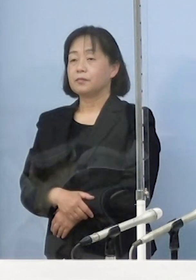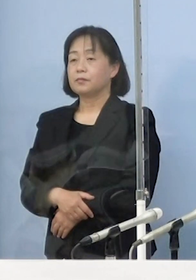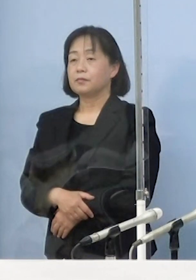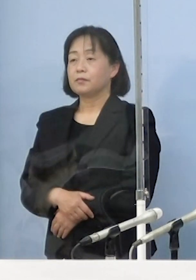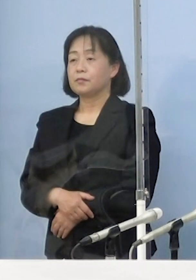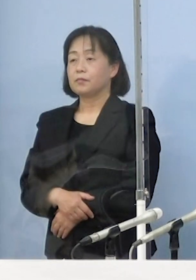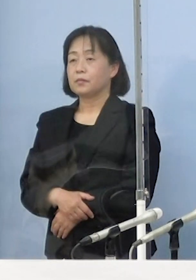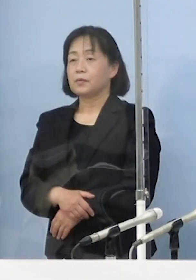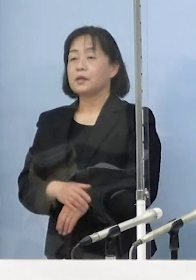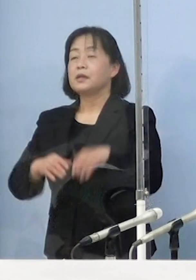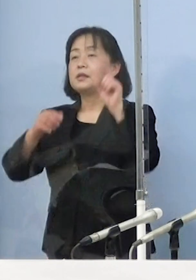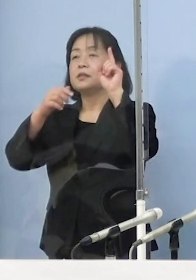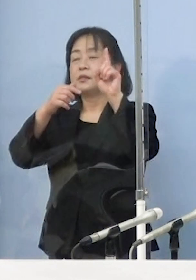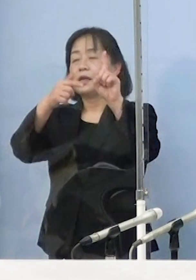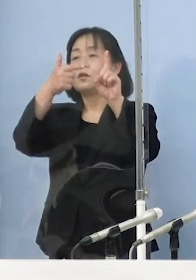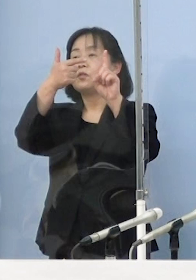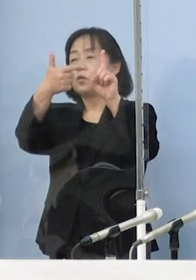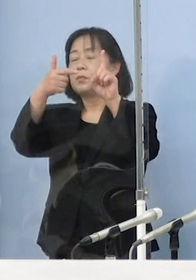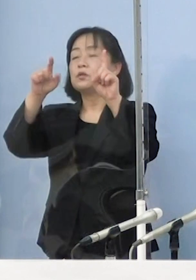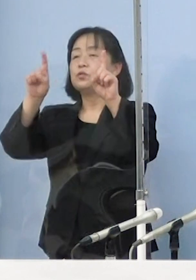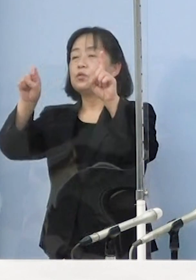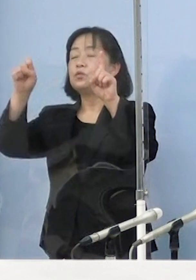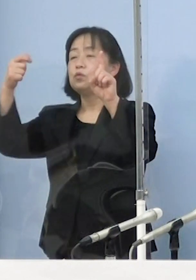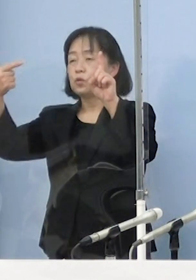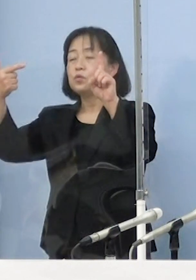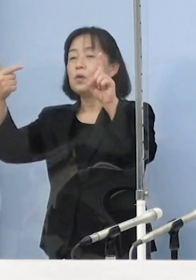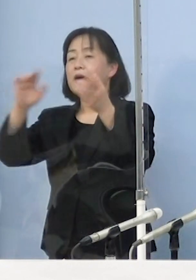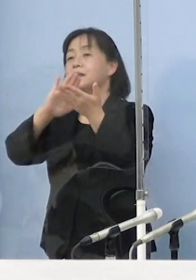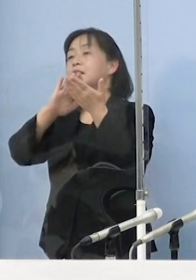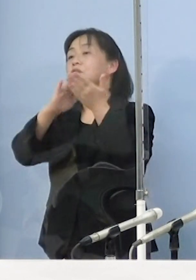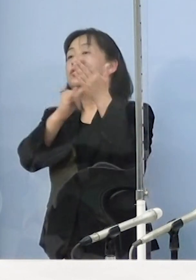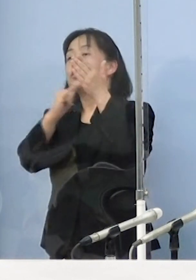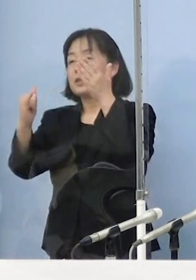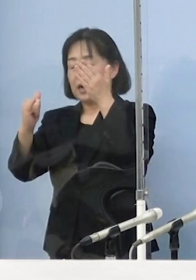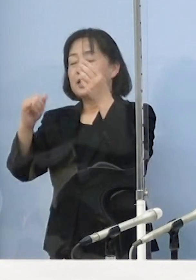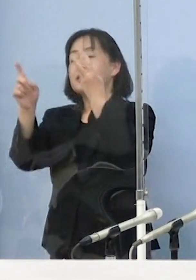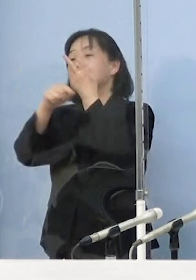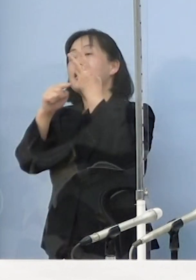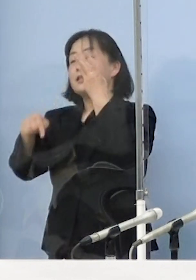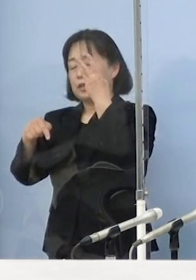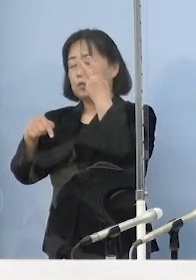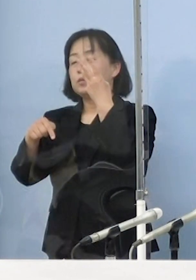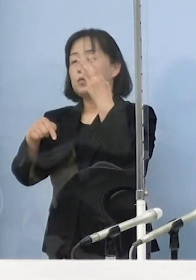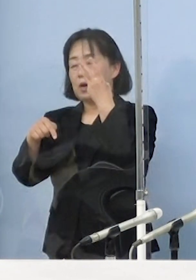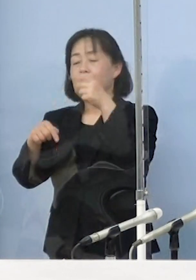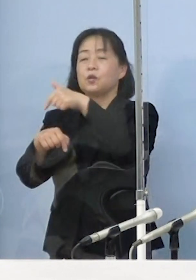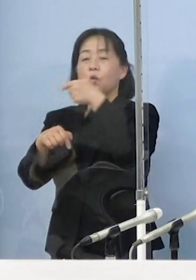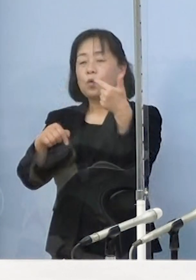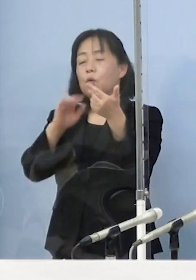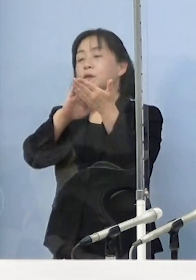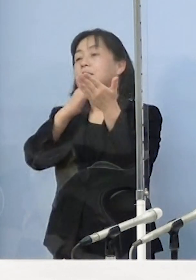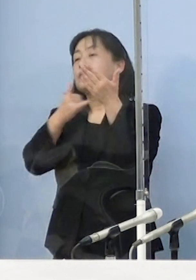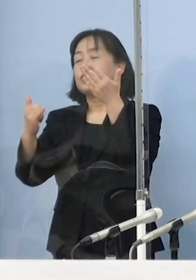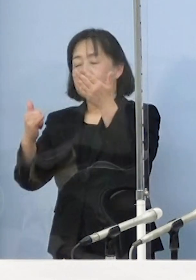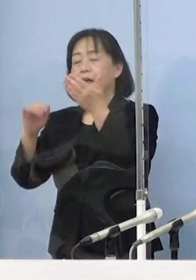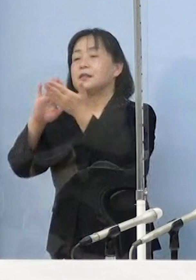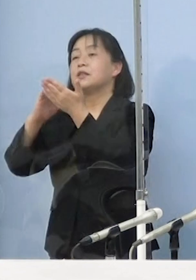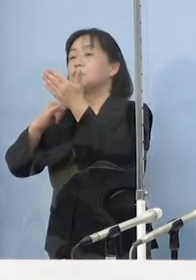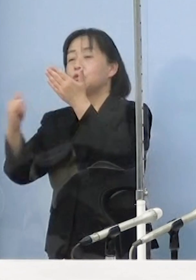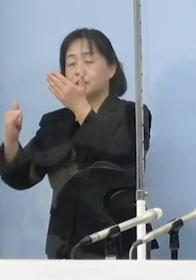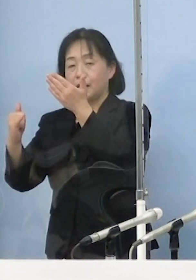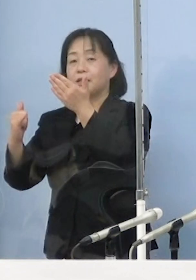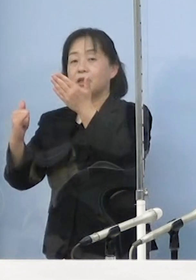と1617は接触者の方ですから、3人は濃厚接触者、接触者出どころが分か